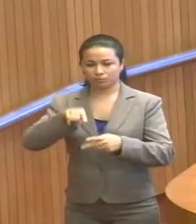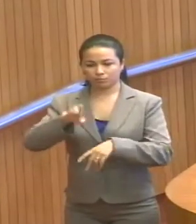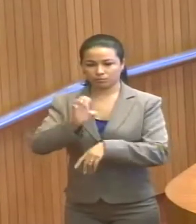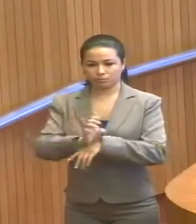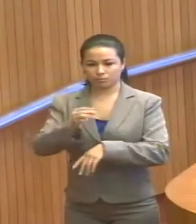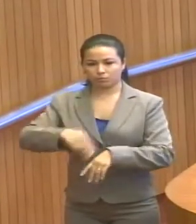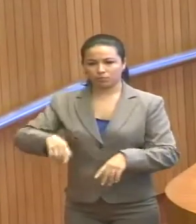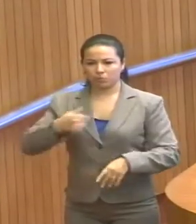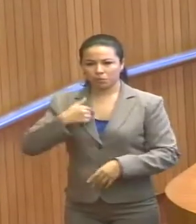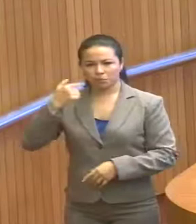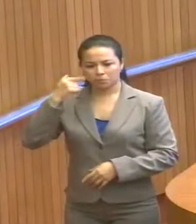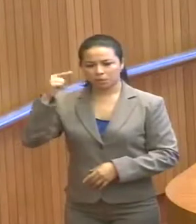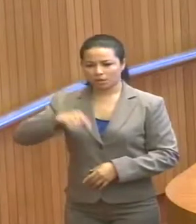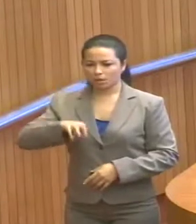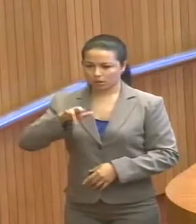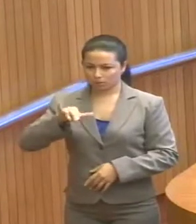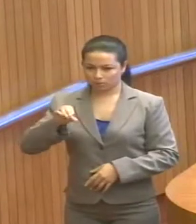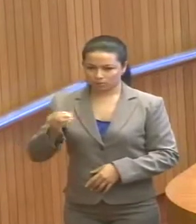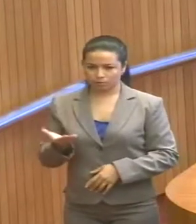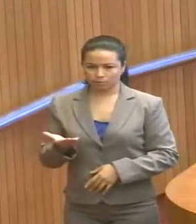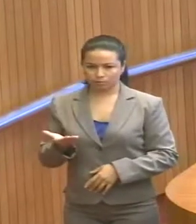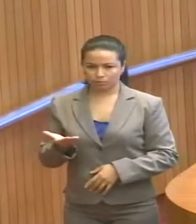entendimento, também é um relatório